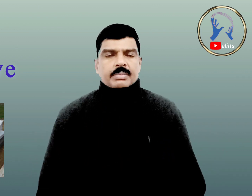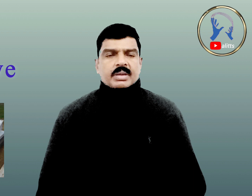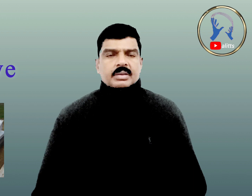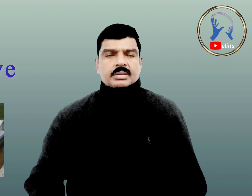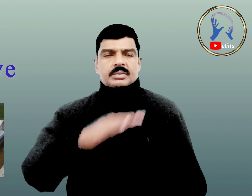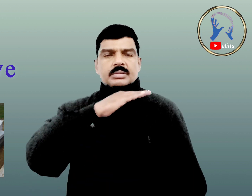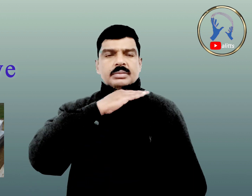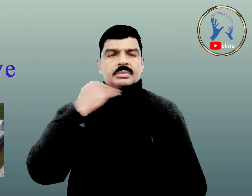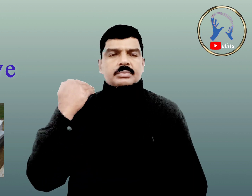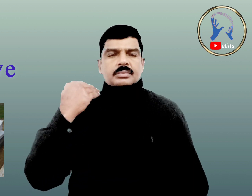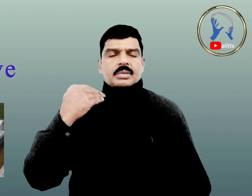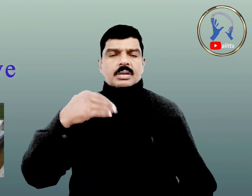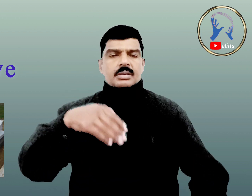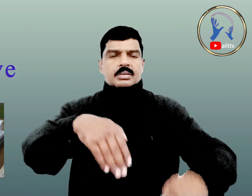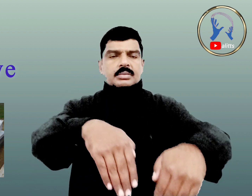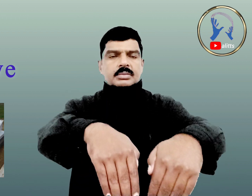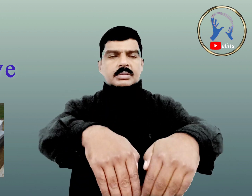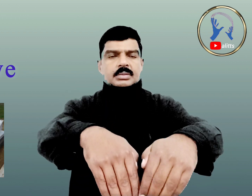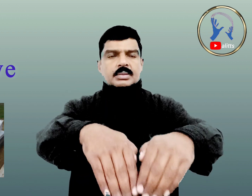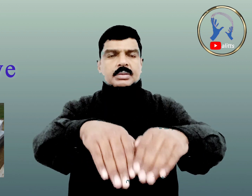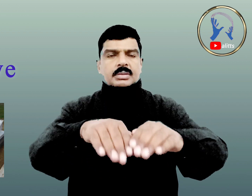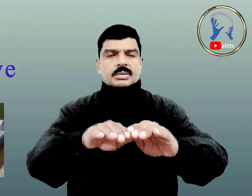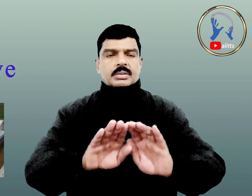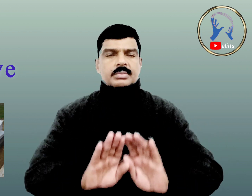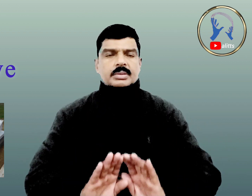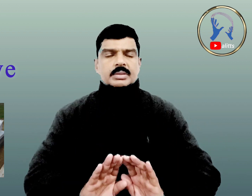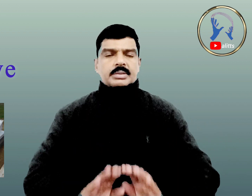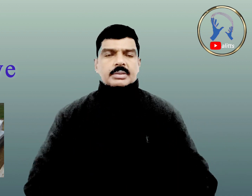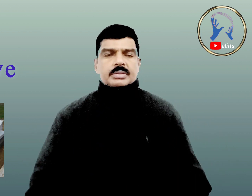قبر، مرنا، قبر کی شکل۔